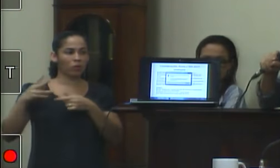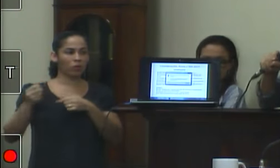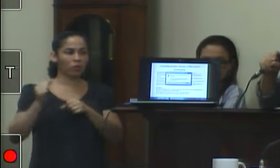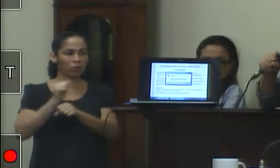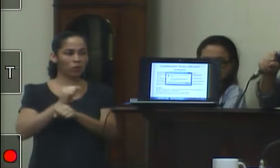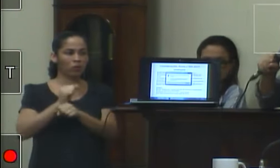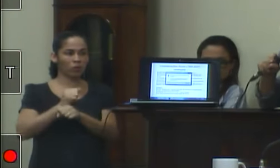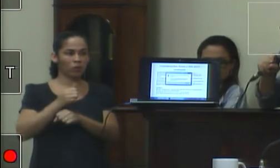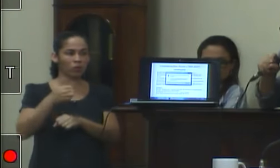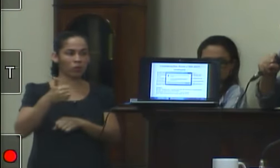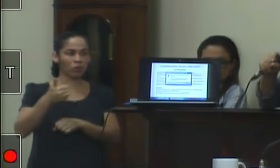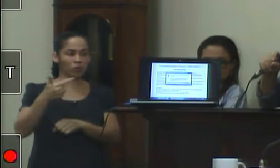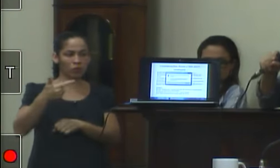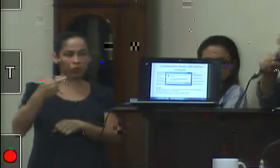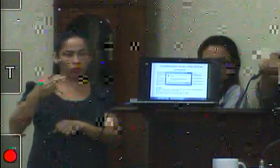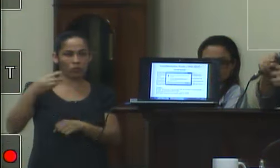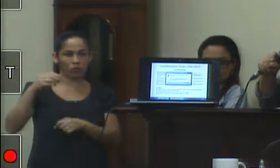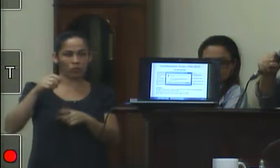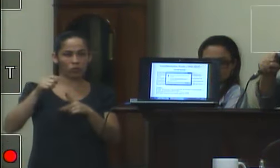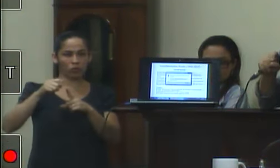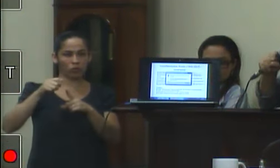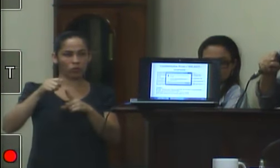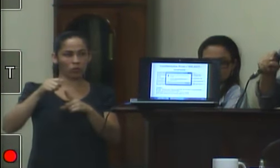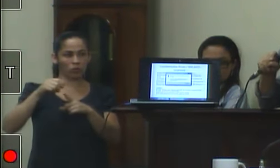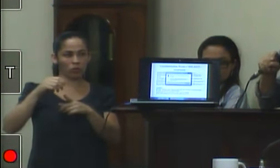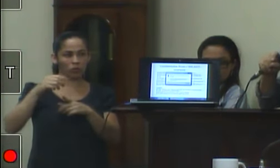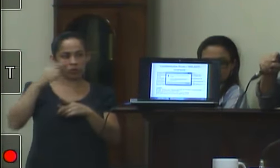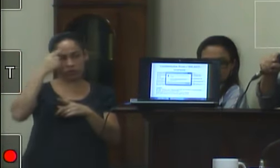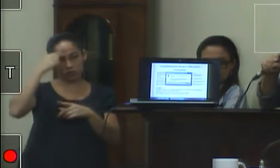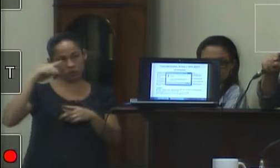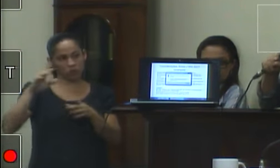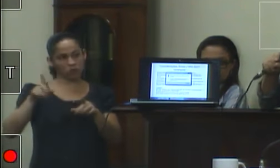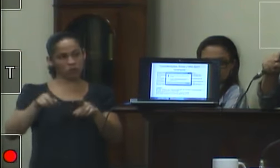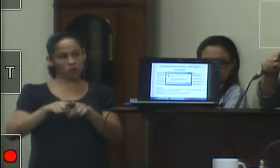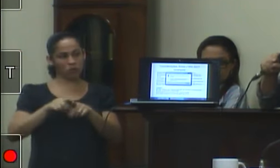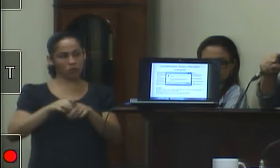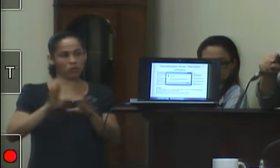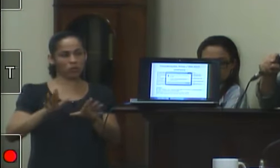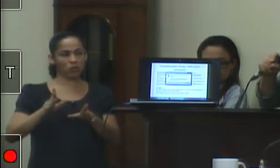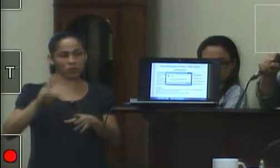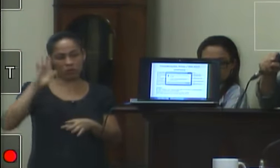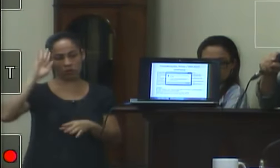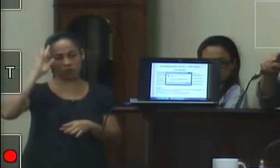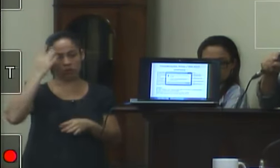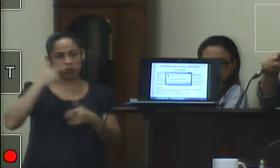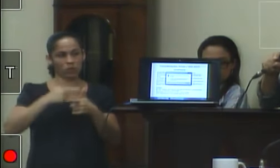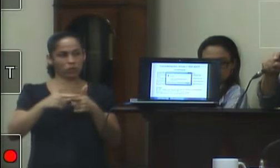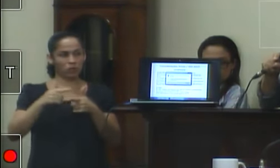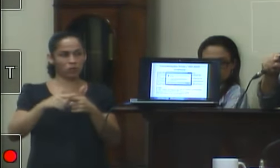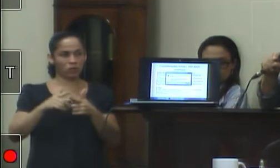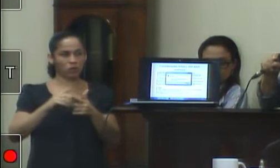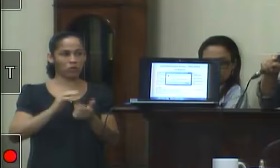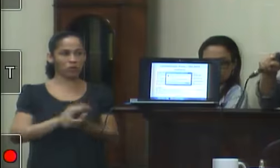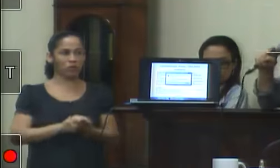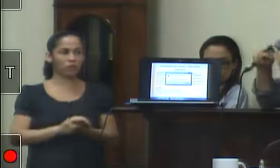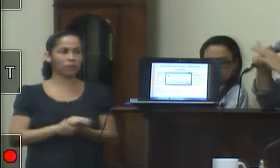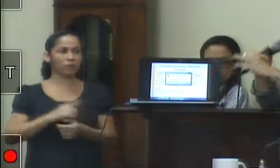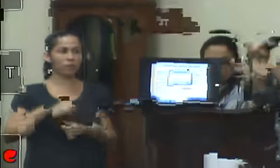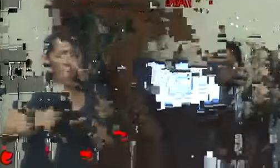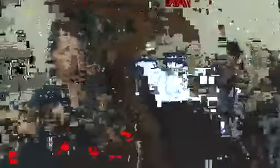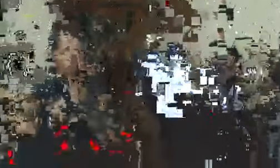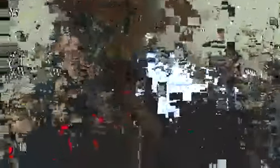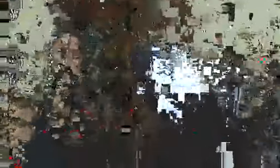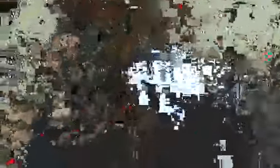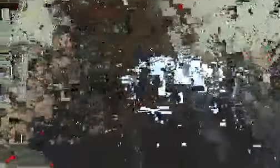umas 2-3 semanas, já foi encontrada uma saída junto à empresa, e me parece que nas próximas semanas